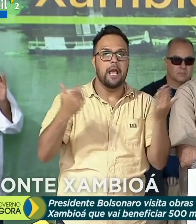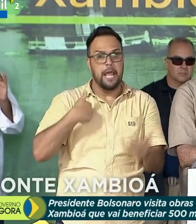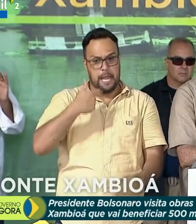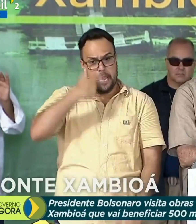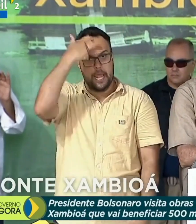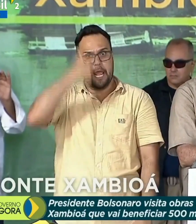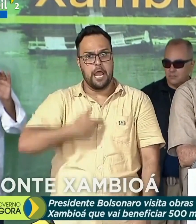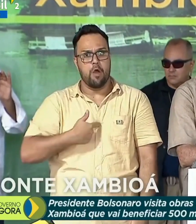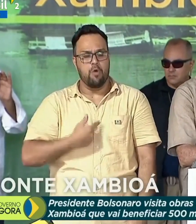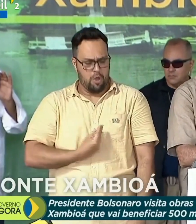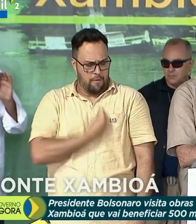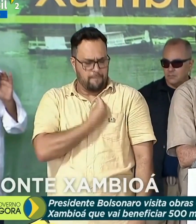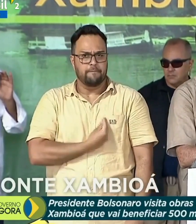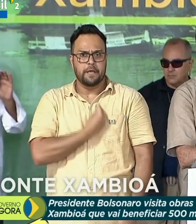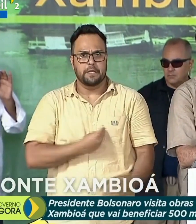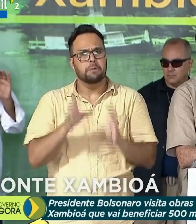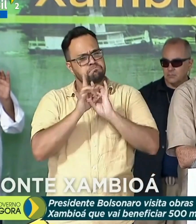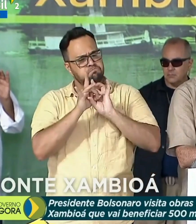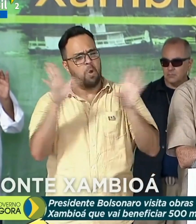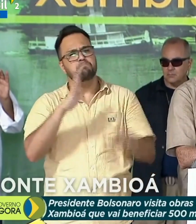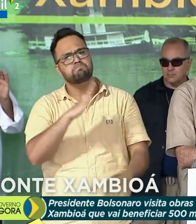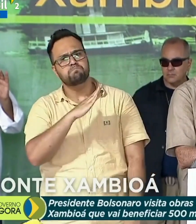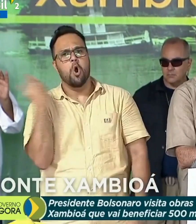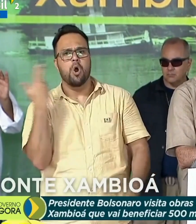parte a minha vida por vocês.